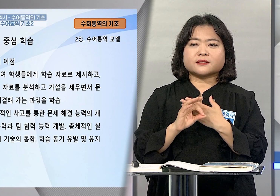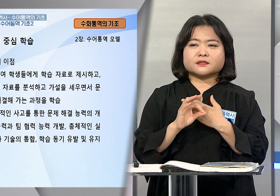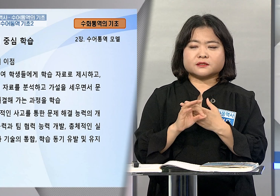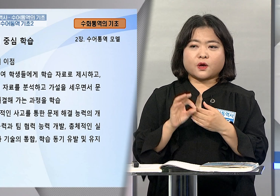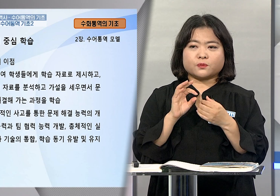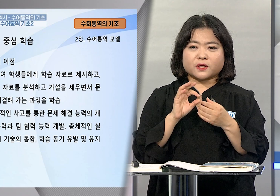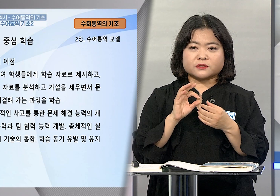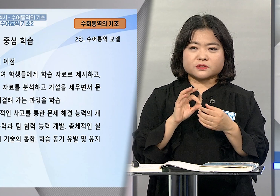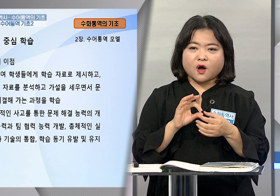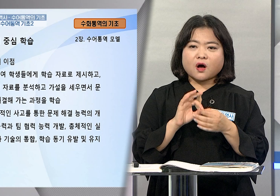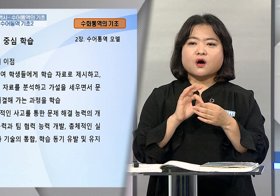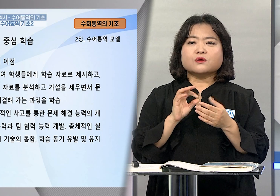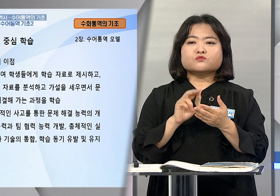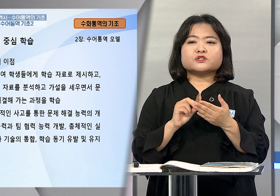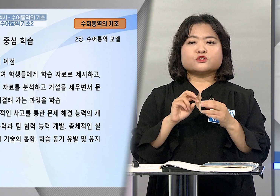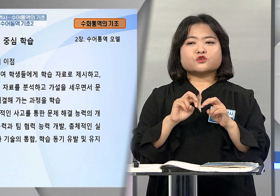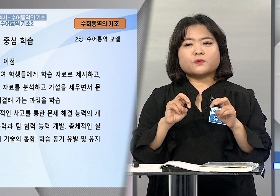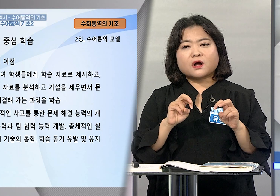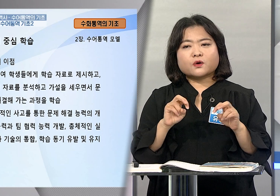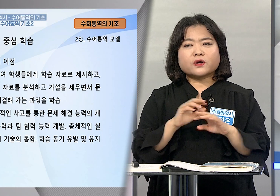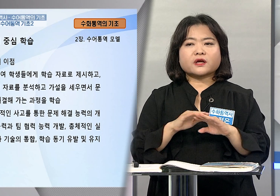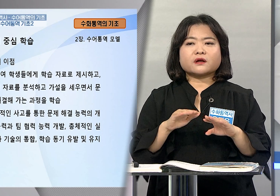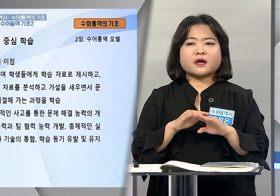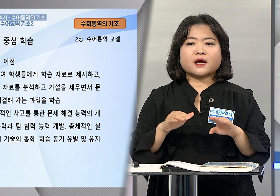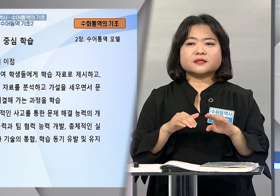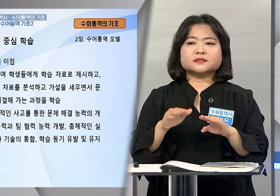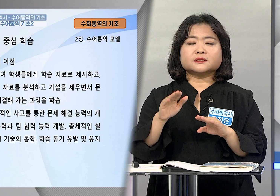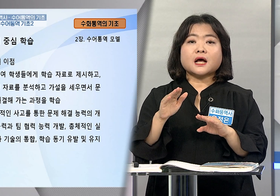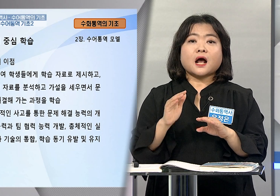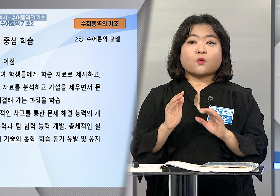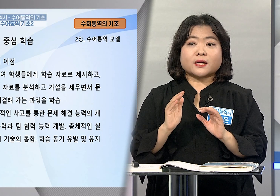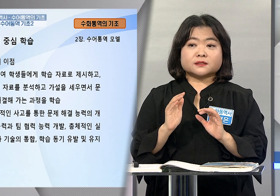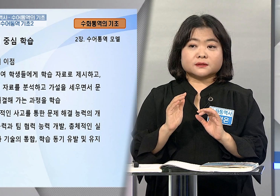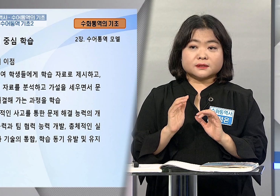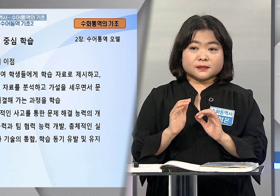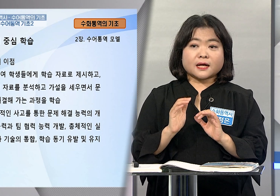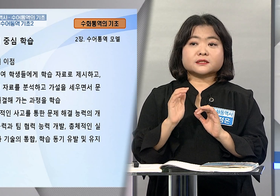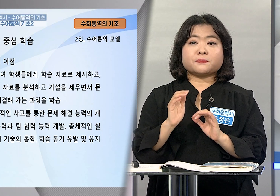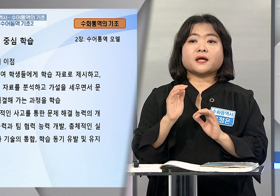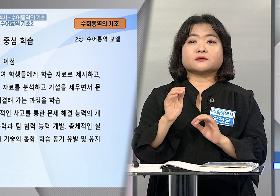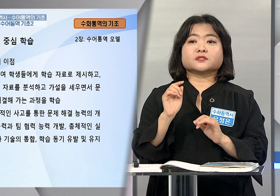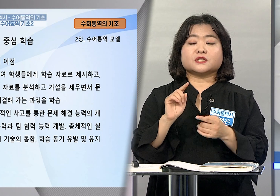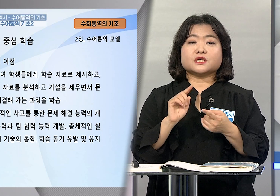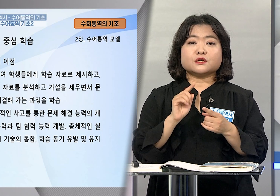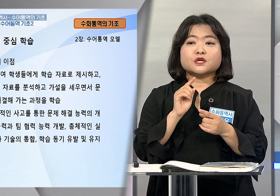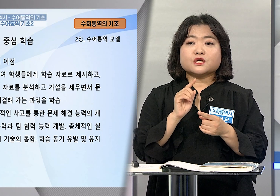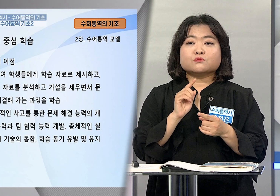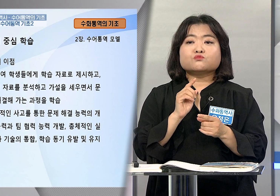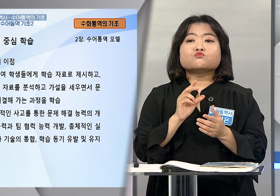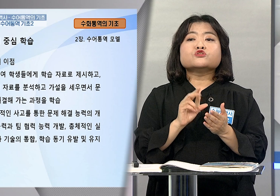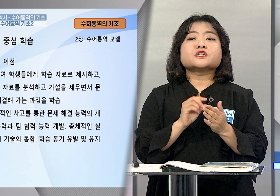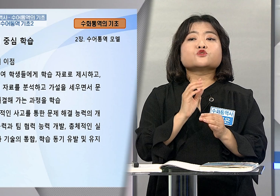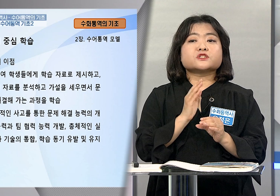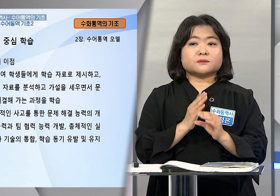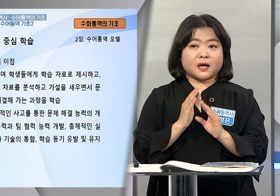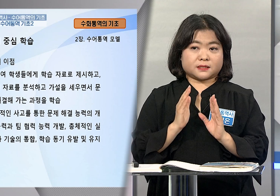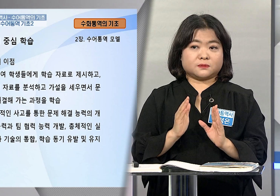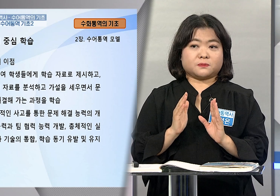가설을 세우면서 문제를 규명하고 해결해가는 과정을 학습하는 것이 문제중심